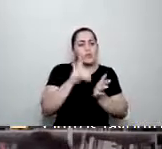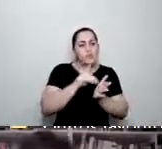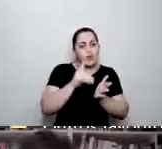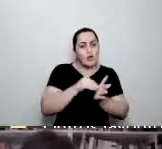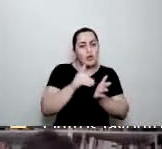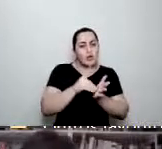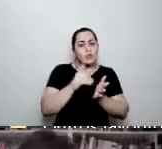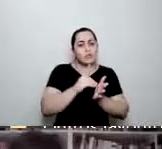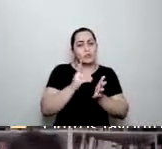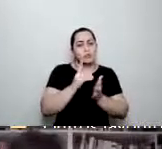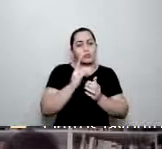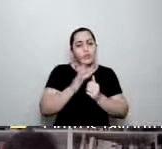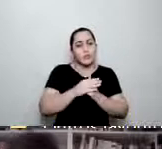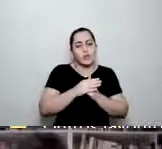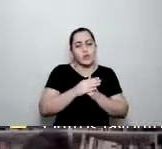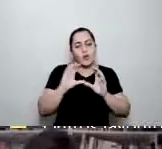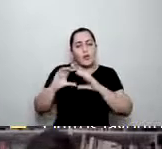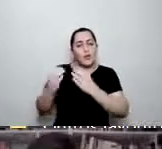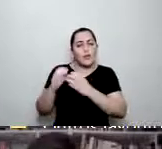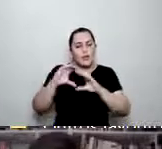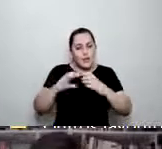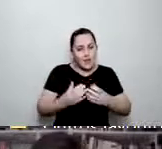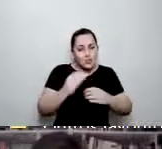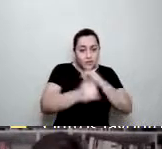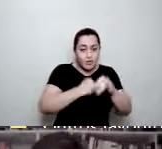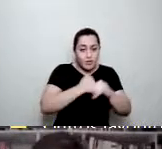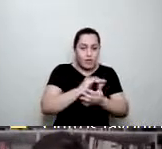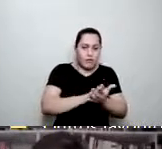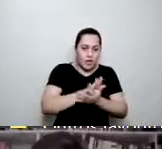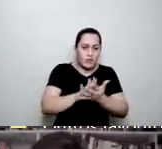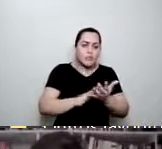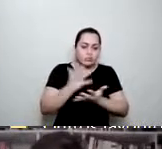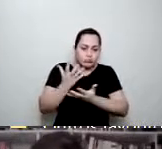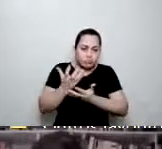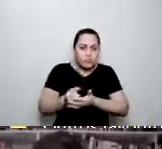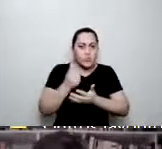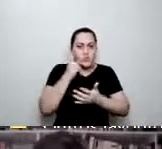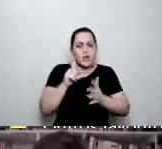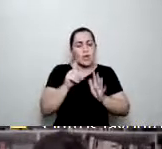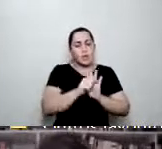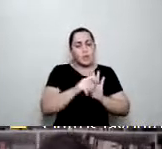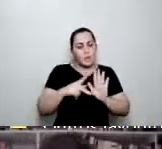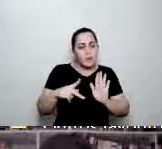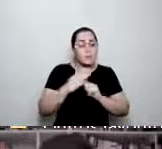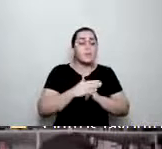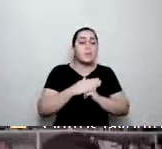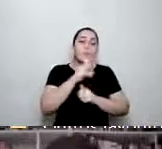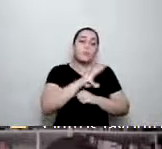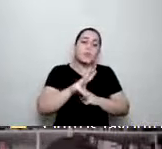dicionários de maneira offline nas comunidades. O site também oferece a possibilidade,